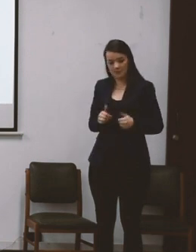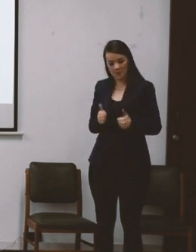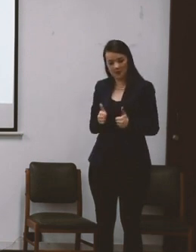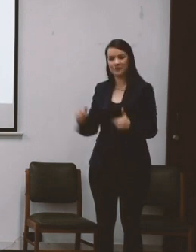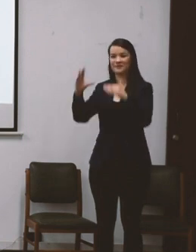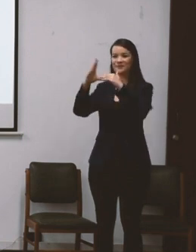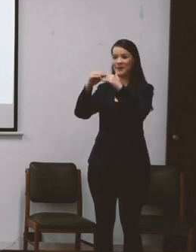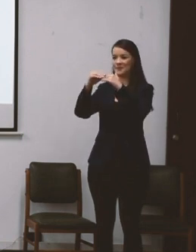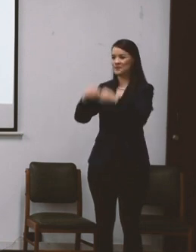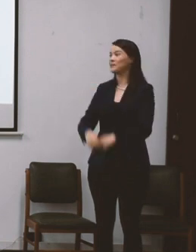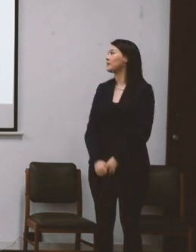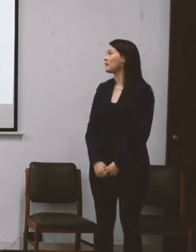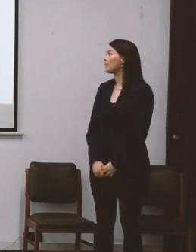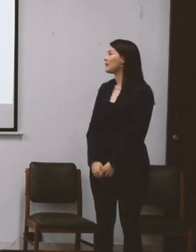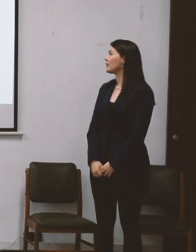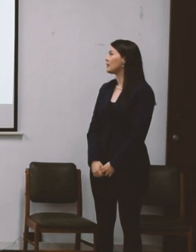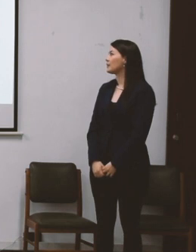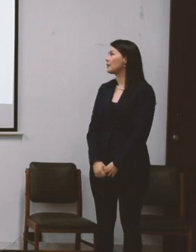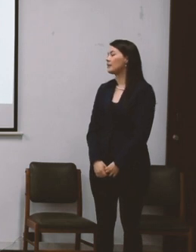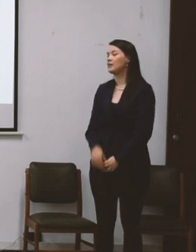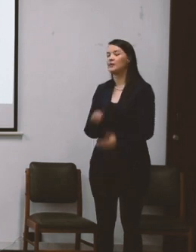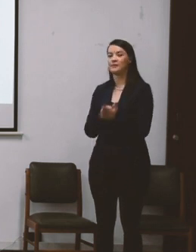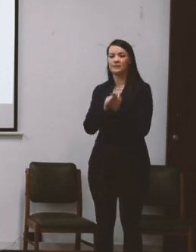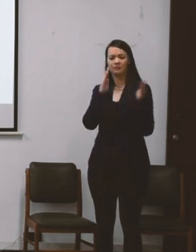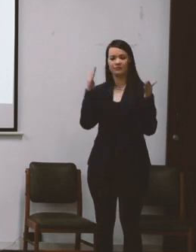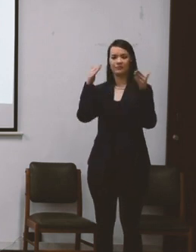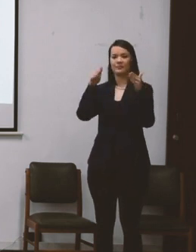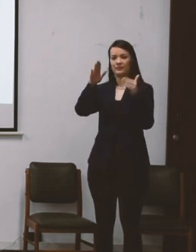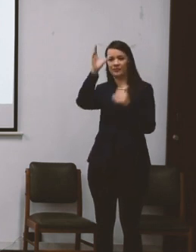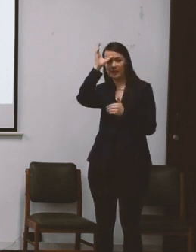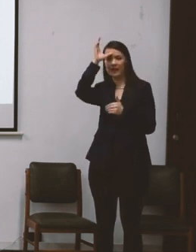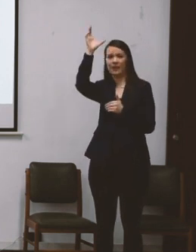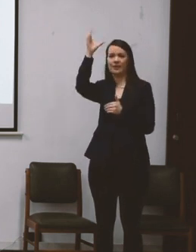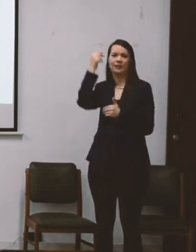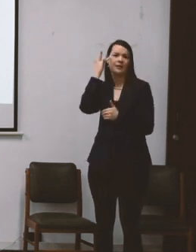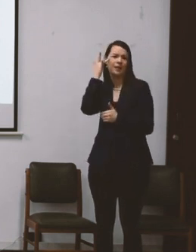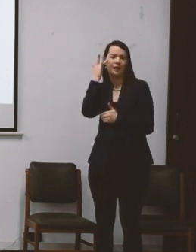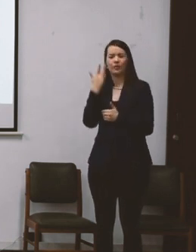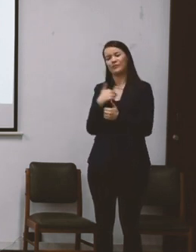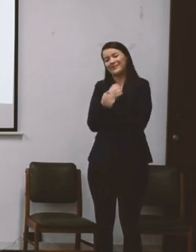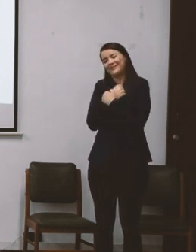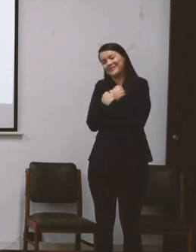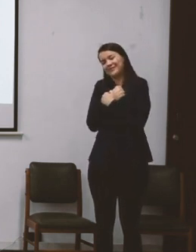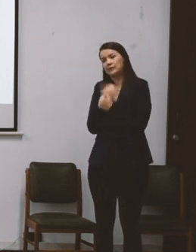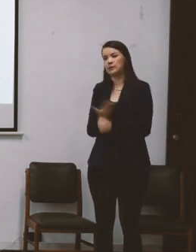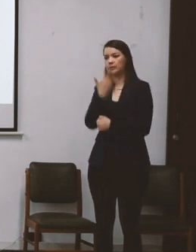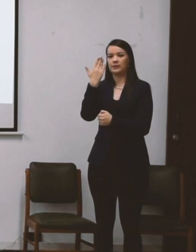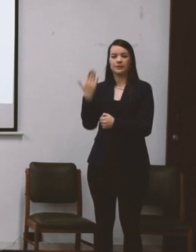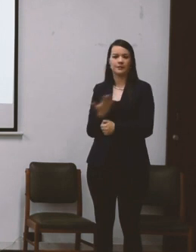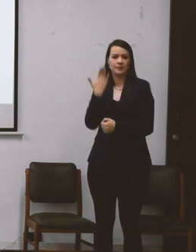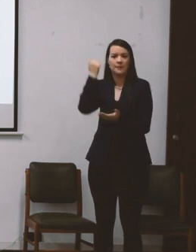pan. Aquí la injuria del capacitista del Down, inocente y amoroso, también sirve de marketing inclusivo,